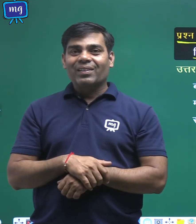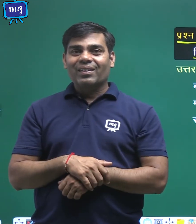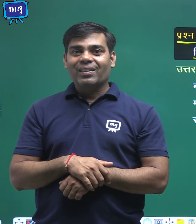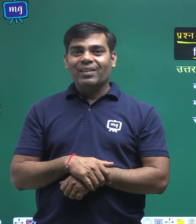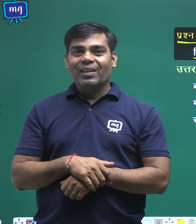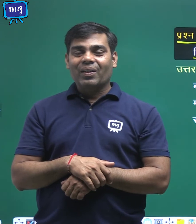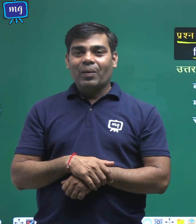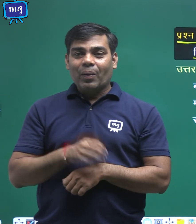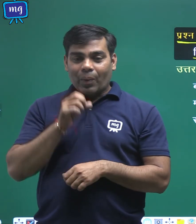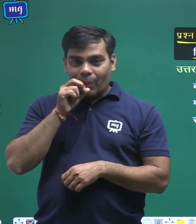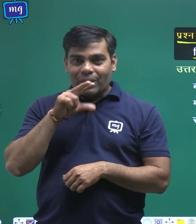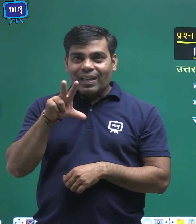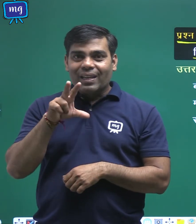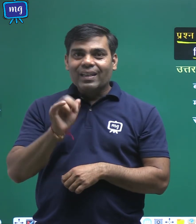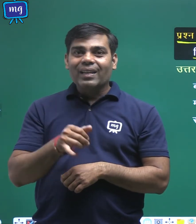बताई गई हैं?